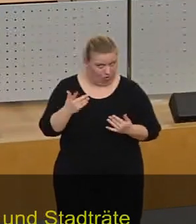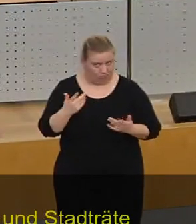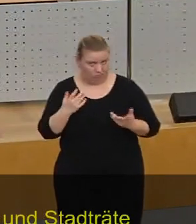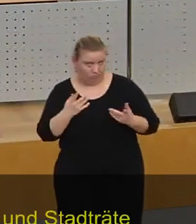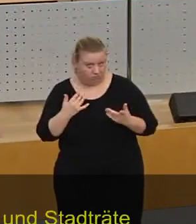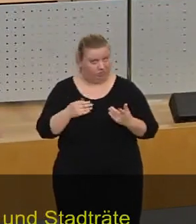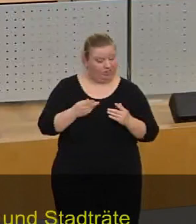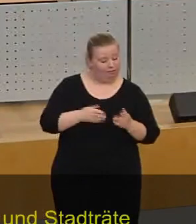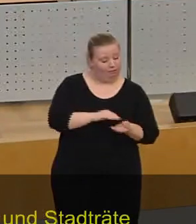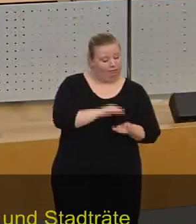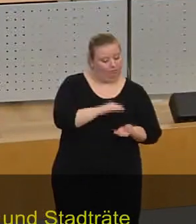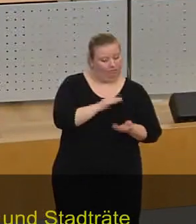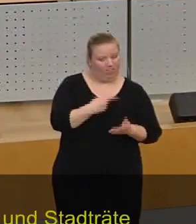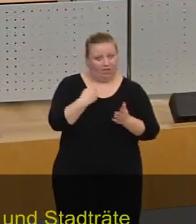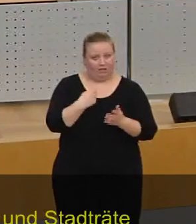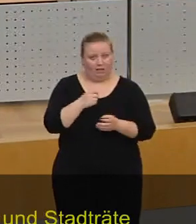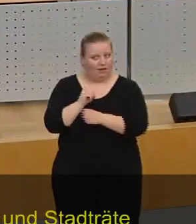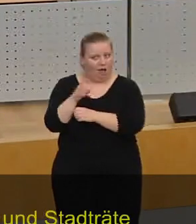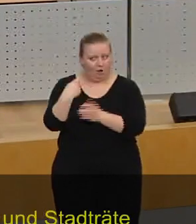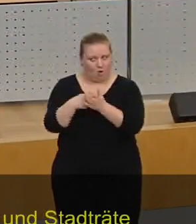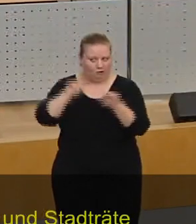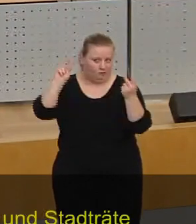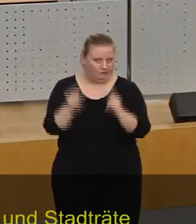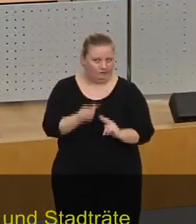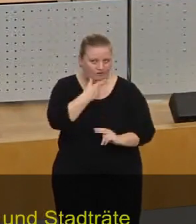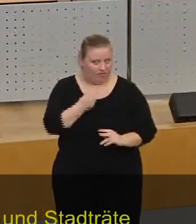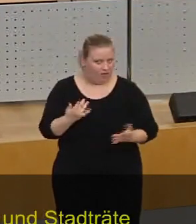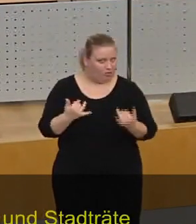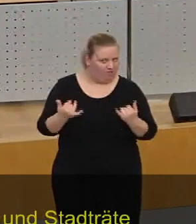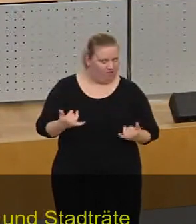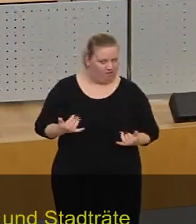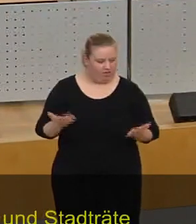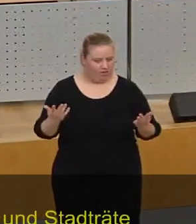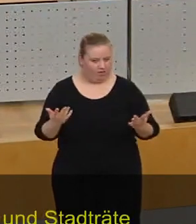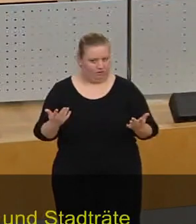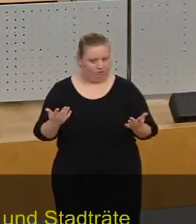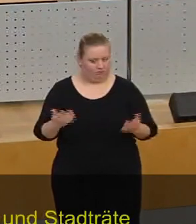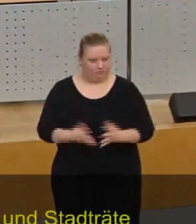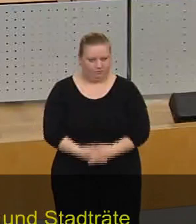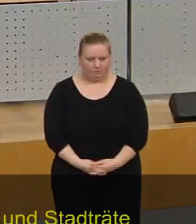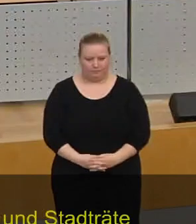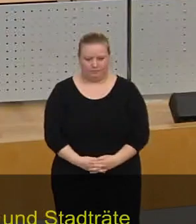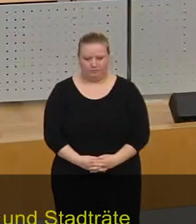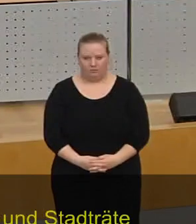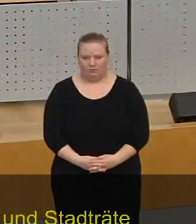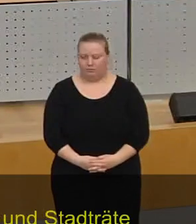Vorsorge, um eventuelle Klagekosten dann entsprechend abwehren zu können oder Klageansprüche abwehren zu können?